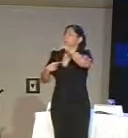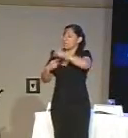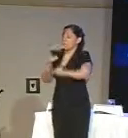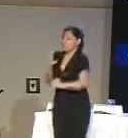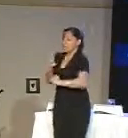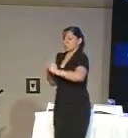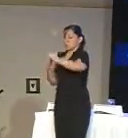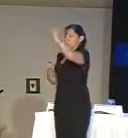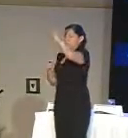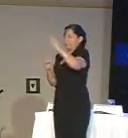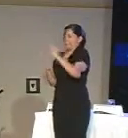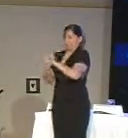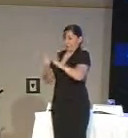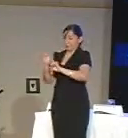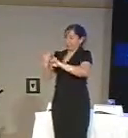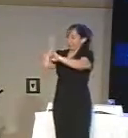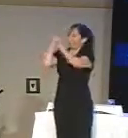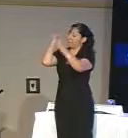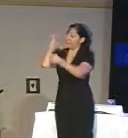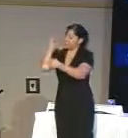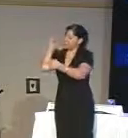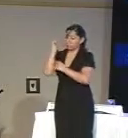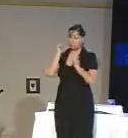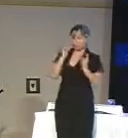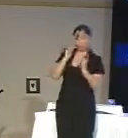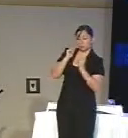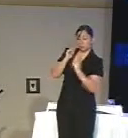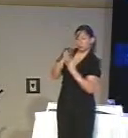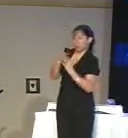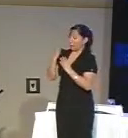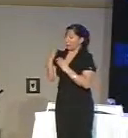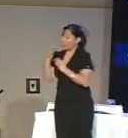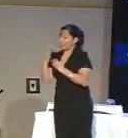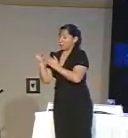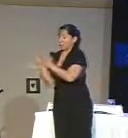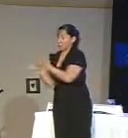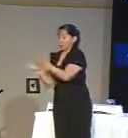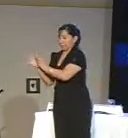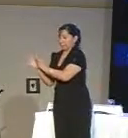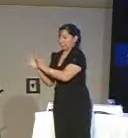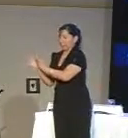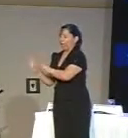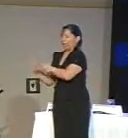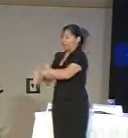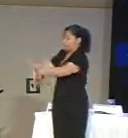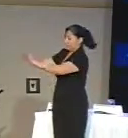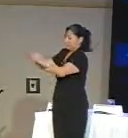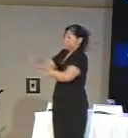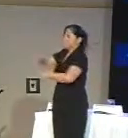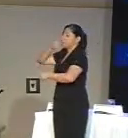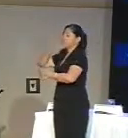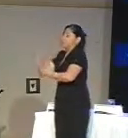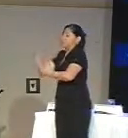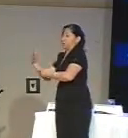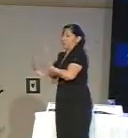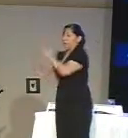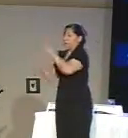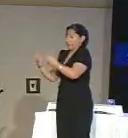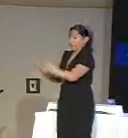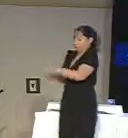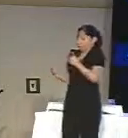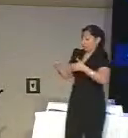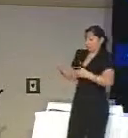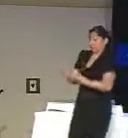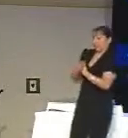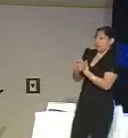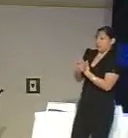estos nacimientos prematuros, asociados las nacimiento prematuro está asociado de forma